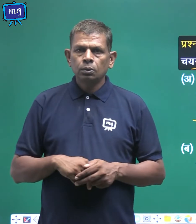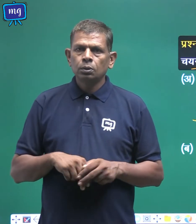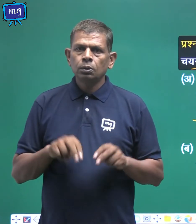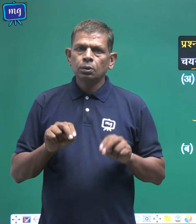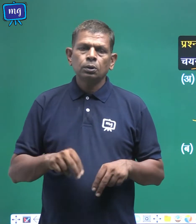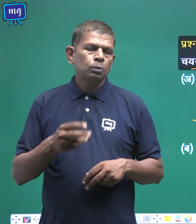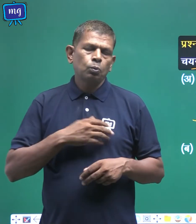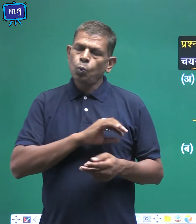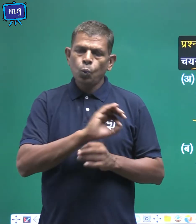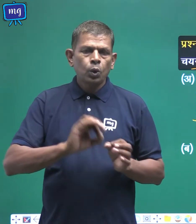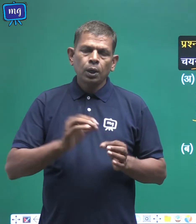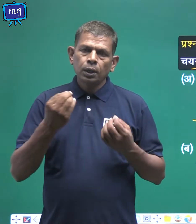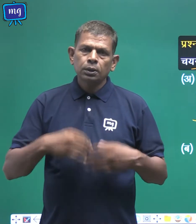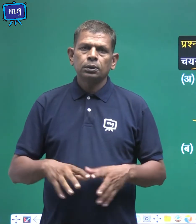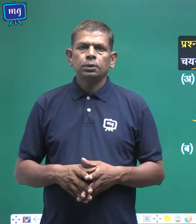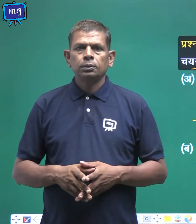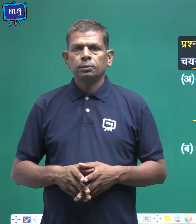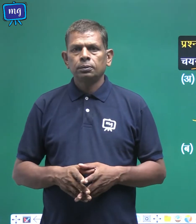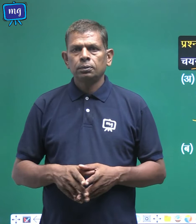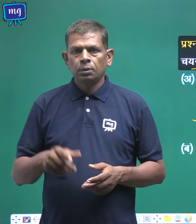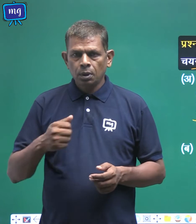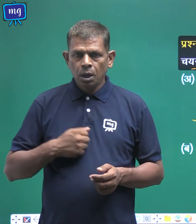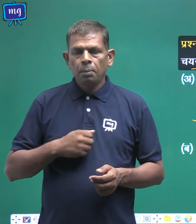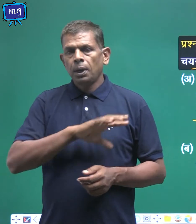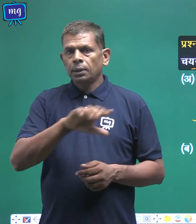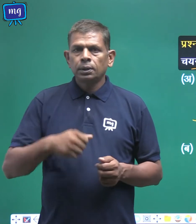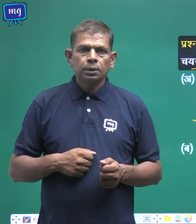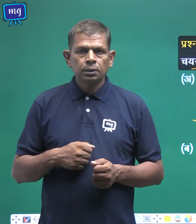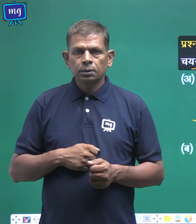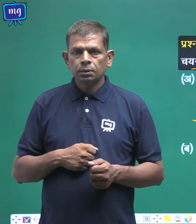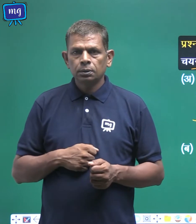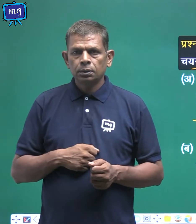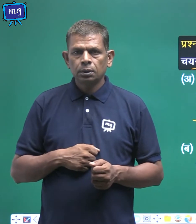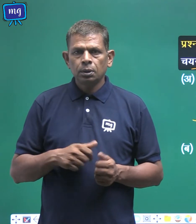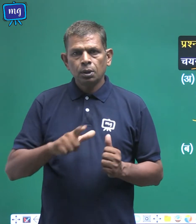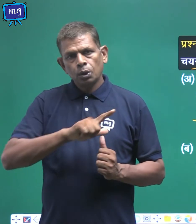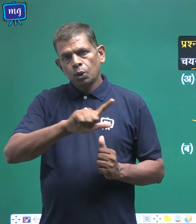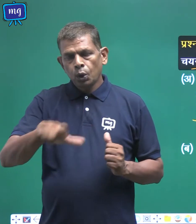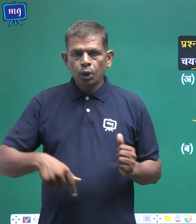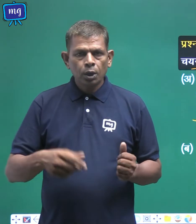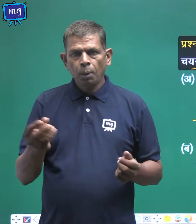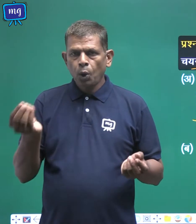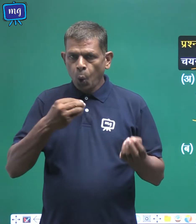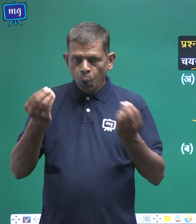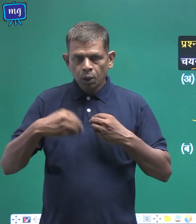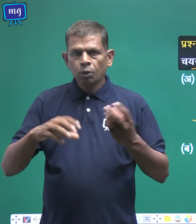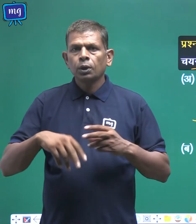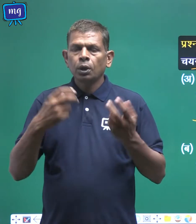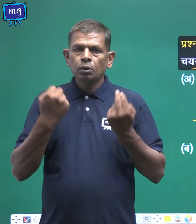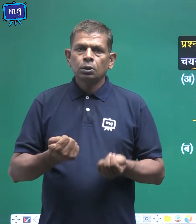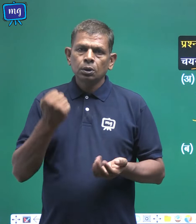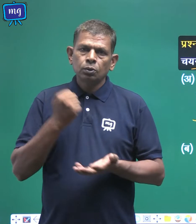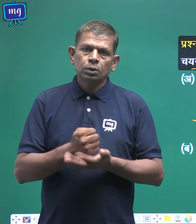पूरा नहीं कर सकते। हमें इसके लिए सभी पोषक तत्वों की आवश्यकता होती है।